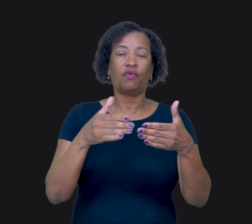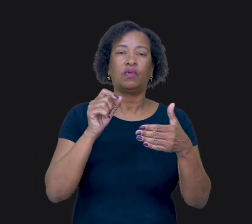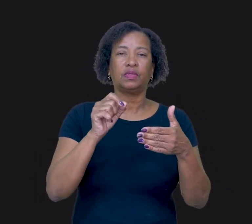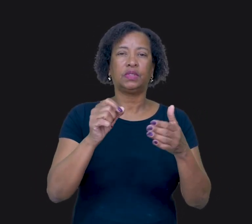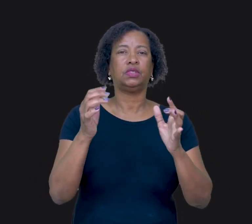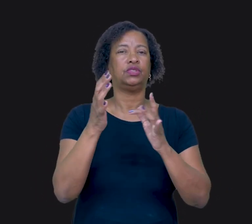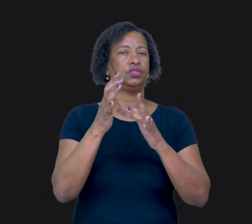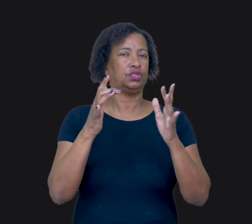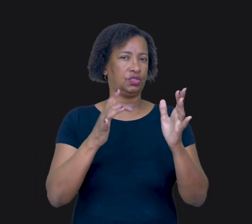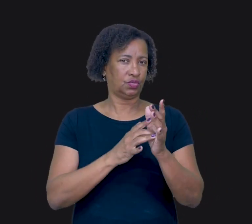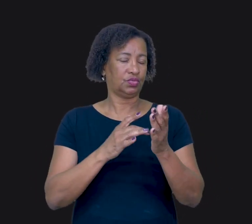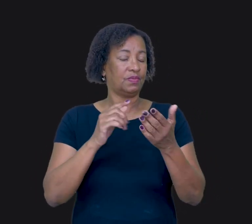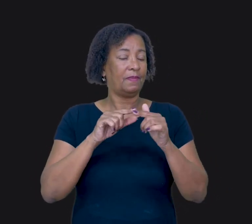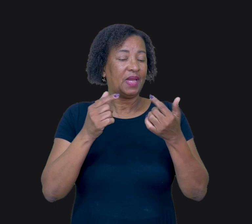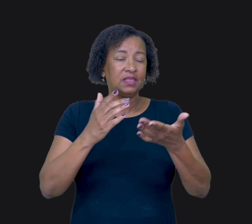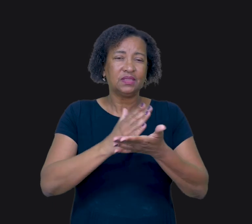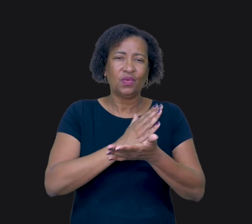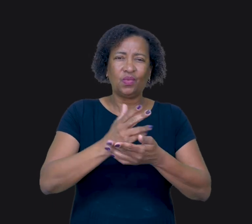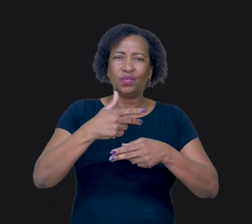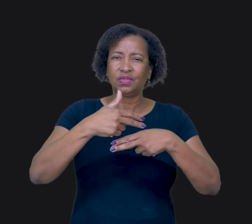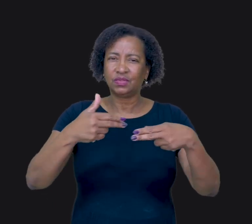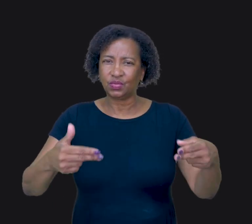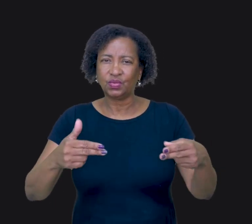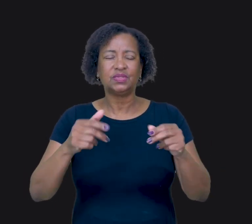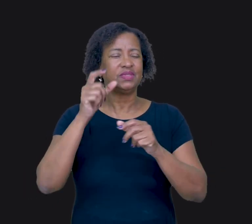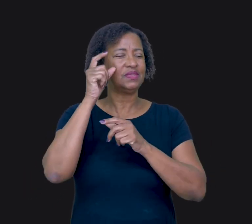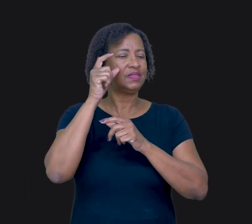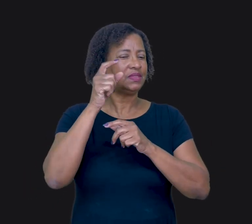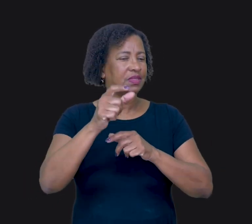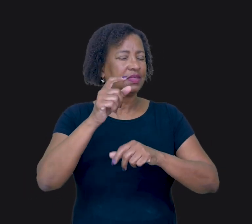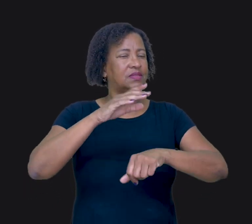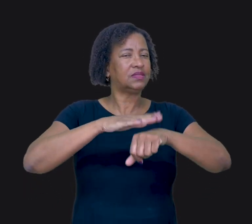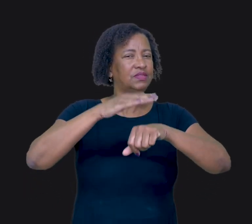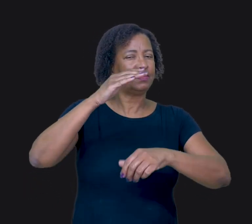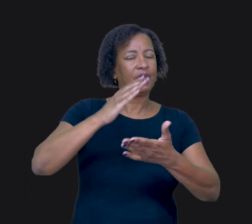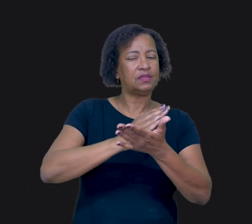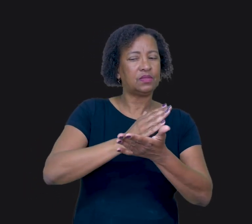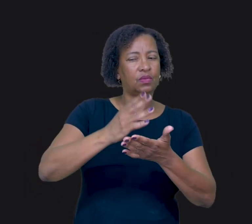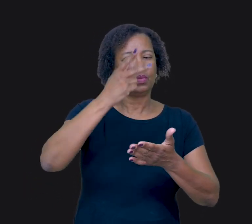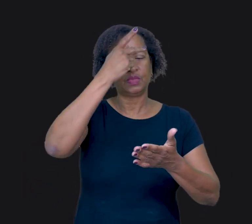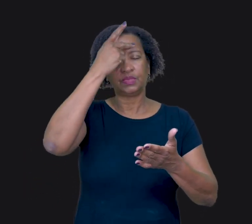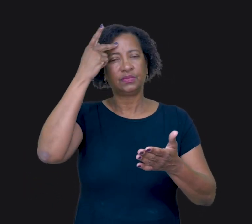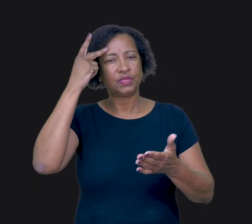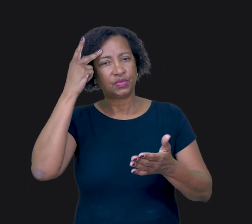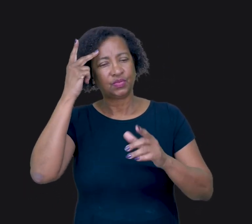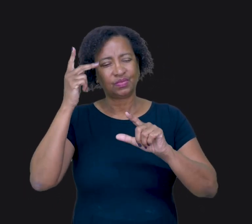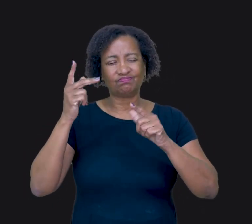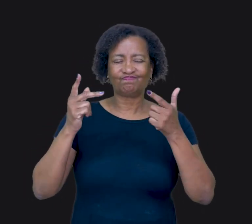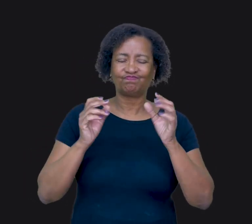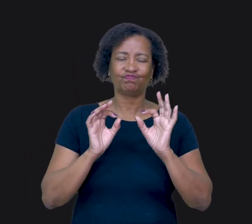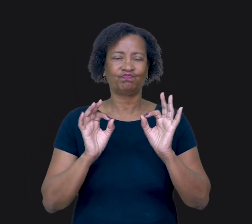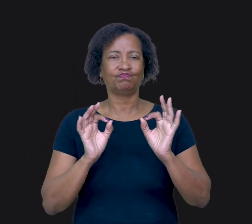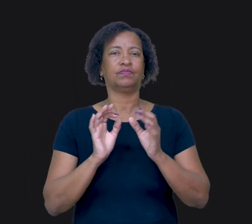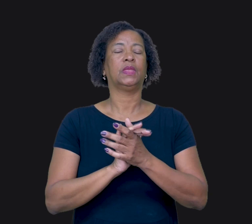certos episódios terem sido mais interessantes para uns do que para outros. Tenho certeza que se você